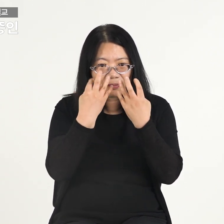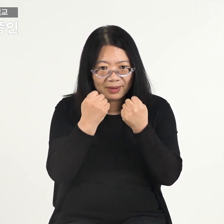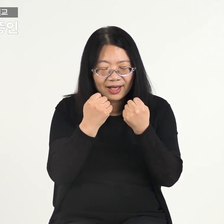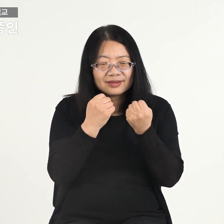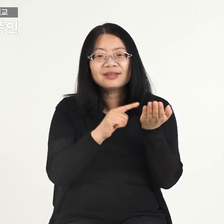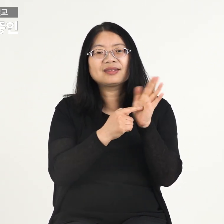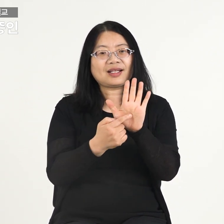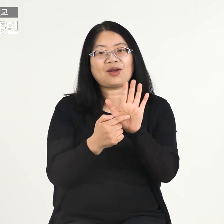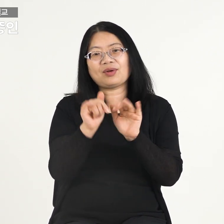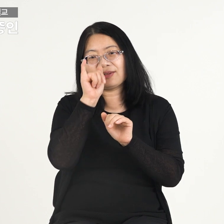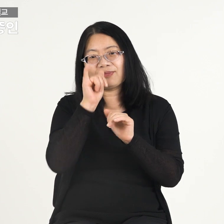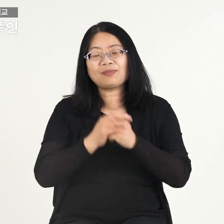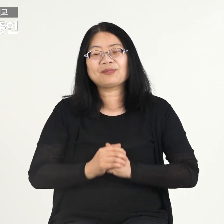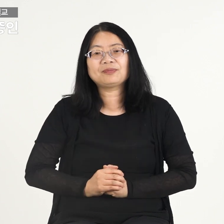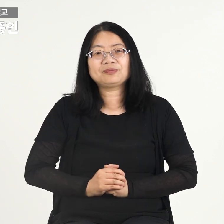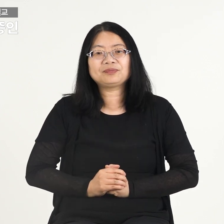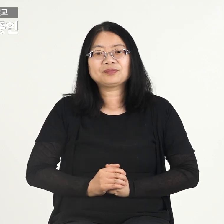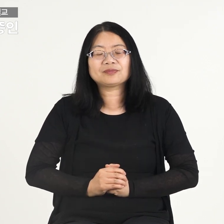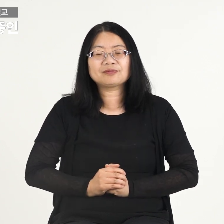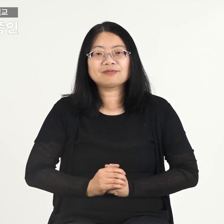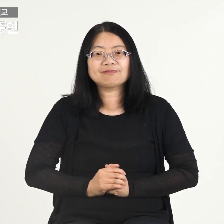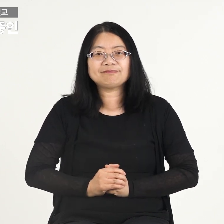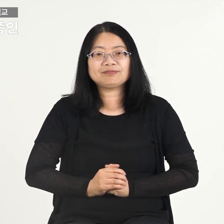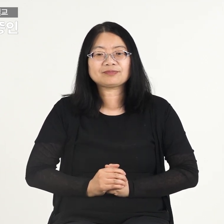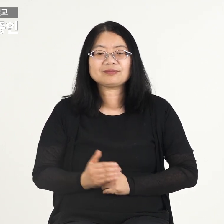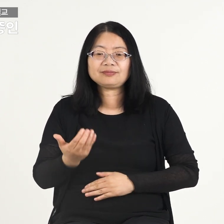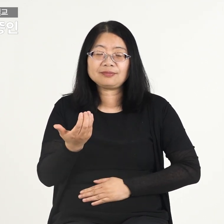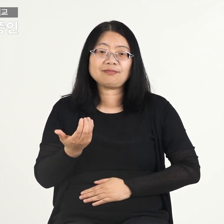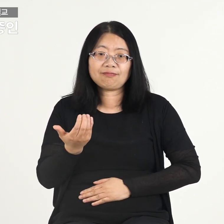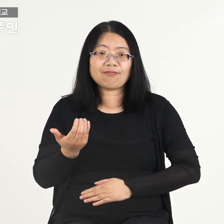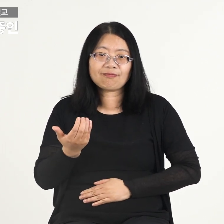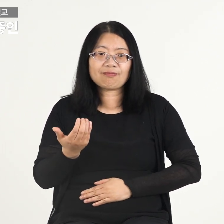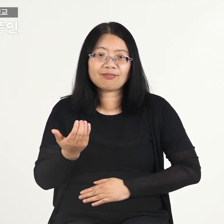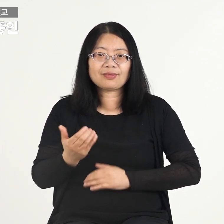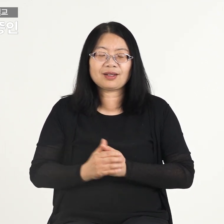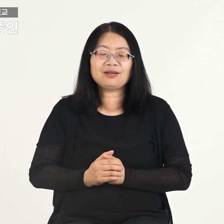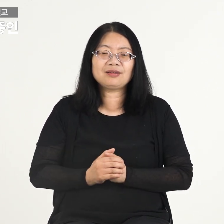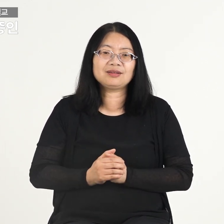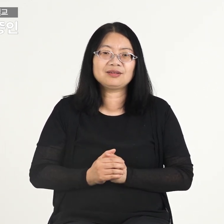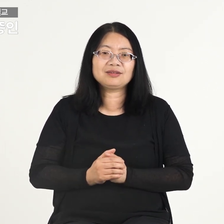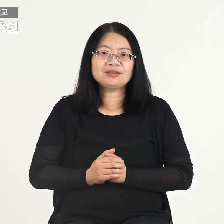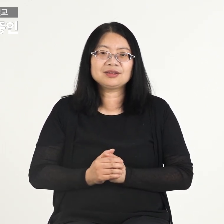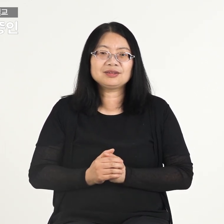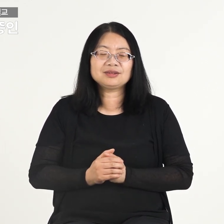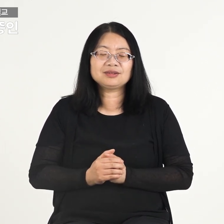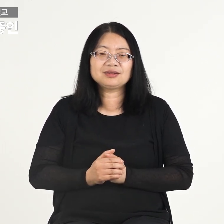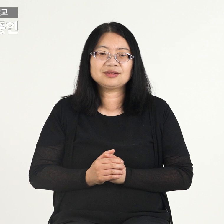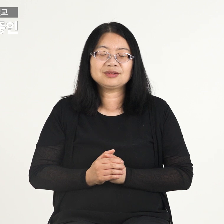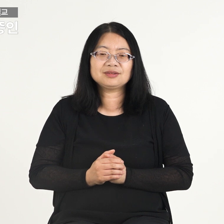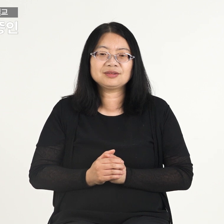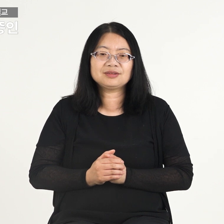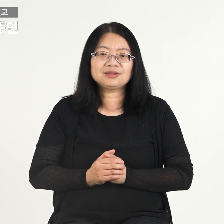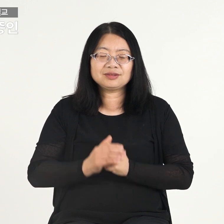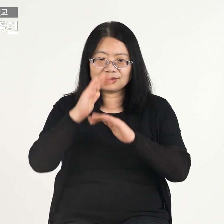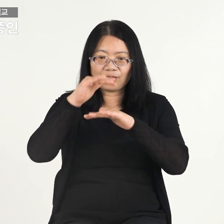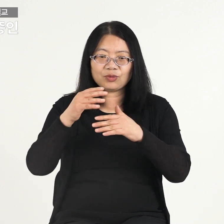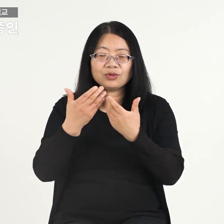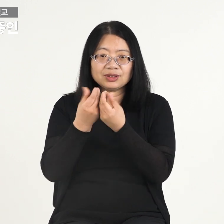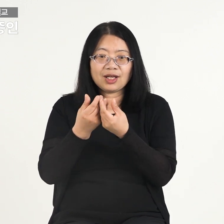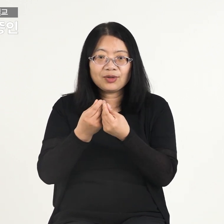많이 깔린 책이에요. 우리 앞서 시간 몇 군데만 한번 짚어볼까요?